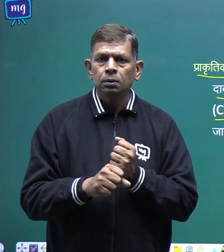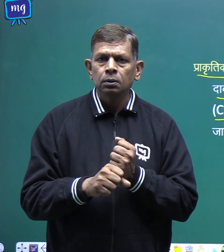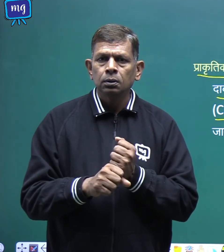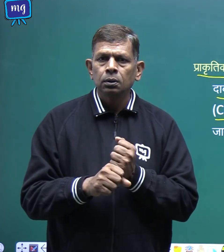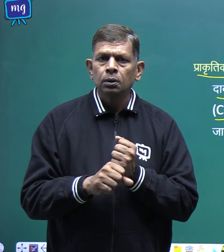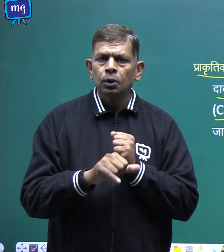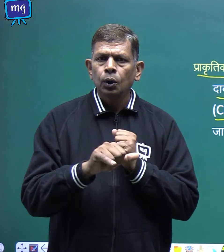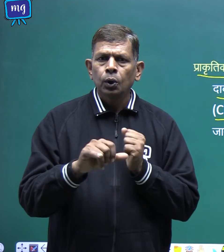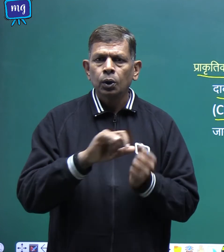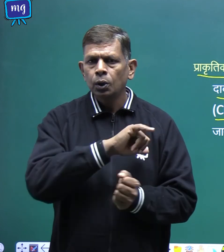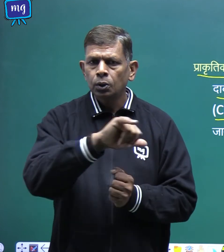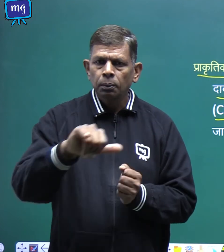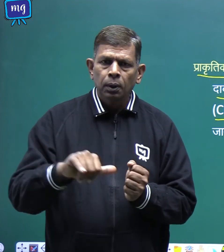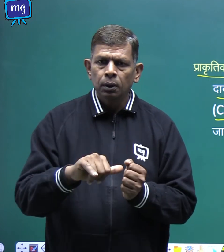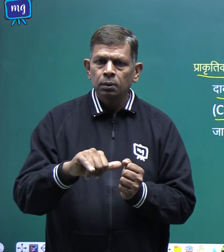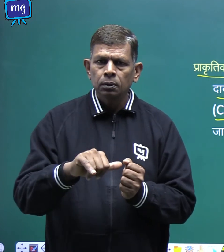रूप में